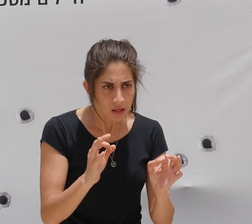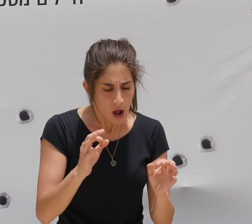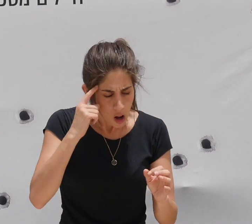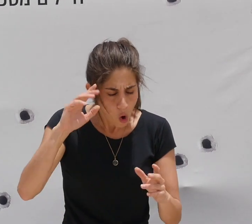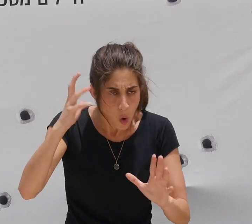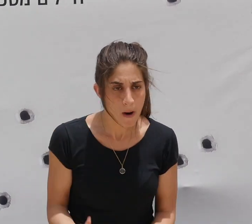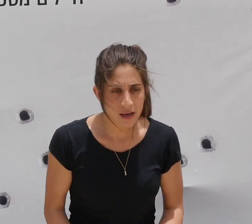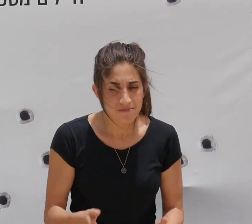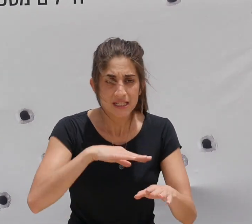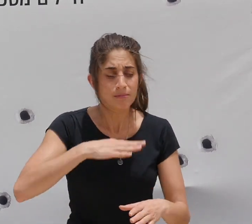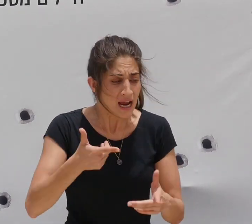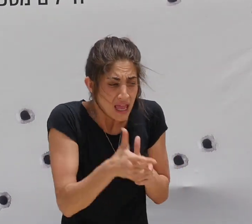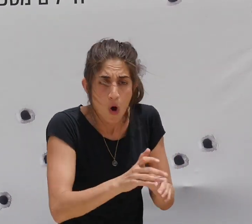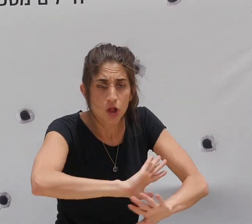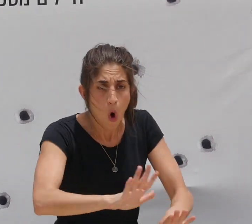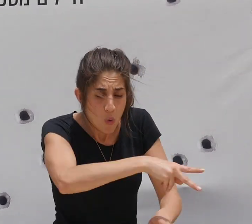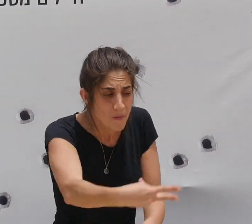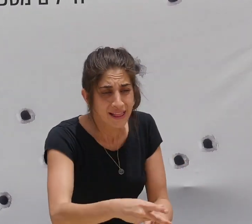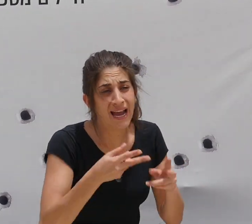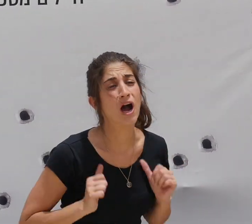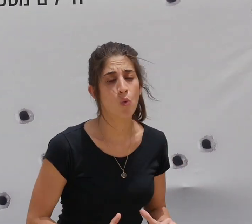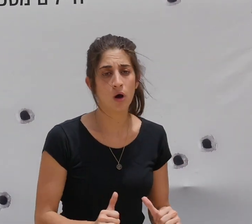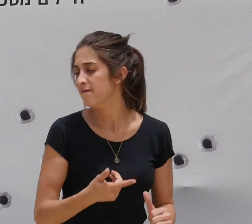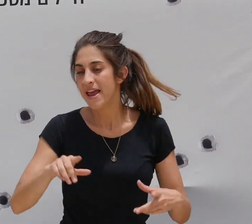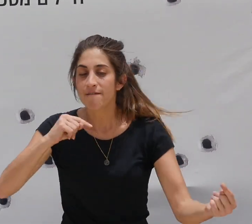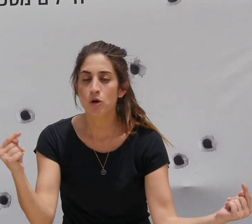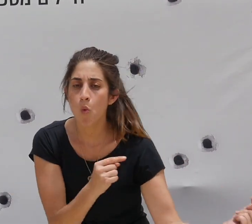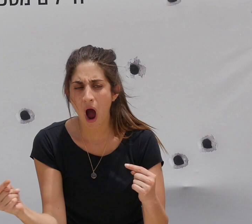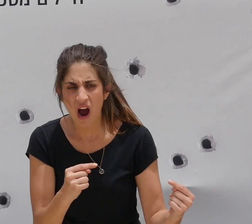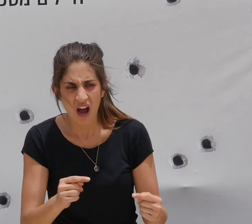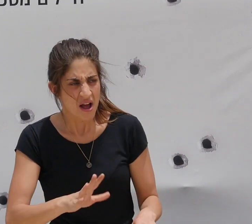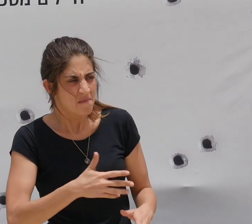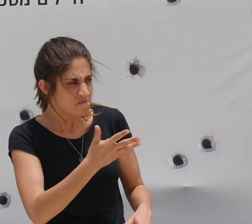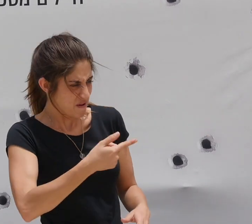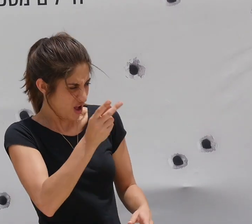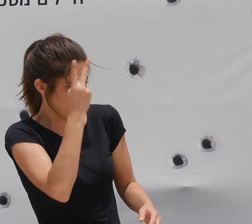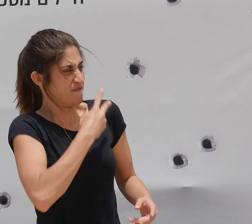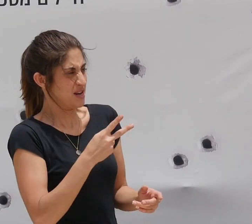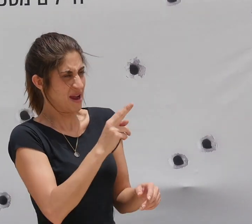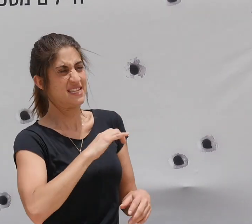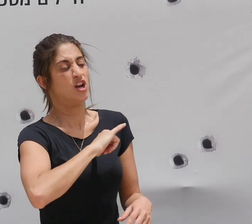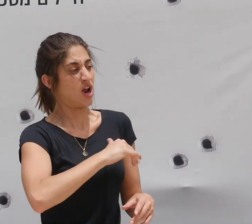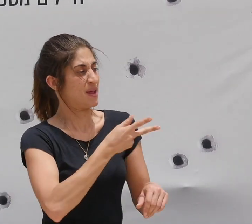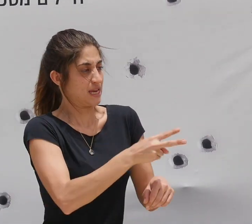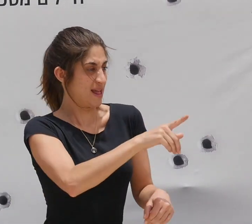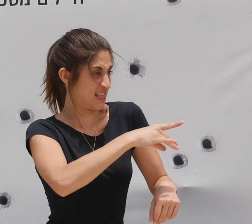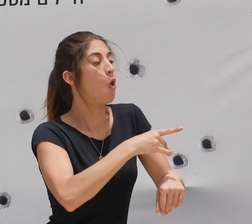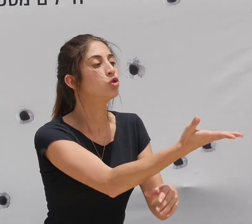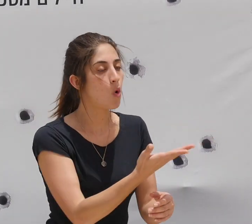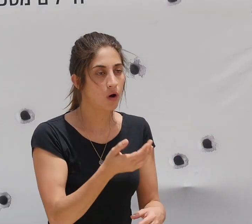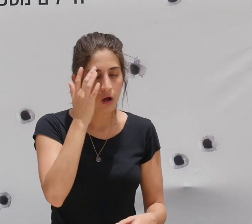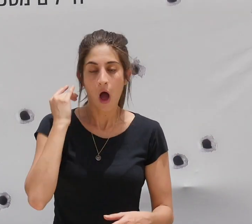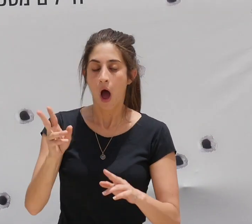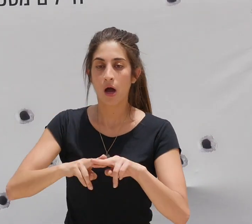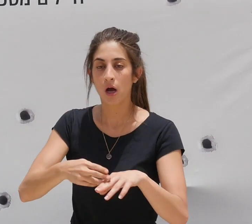נורמלי, מספיק, אין מה לראות בו, תרגעו, מת. והיה ויכוח, מאיפה אתה מבין בענייני מתים, מה אתה דוקטור? אחר כך